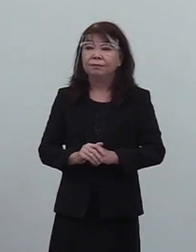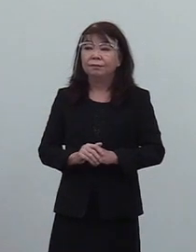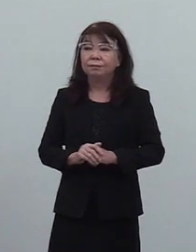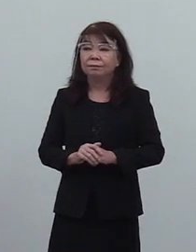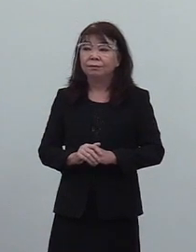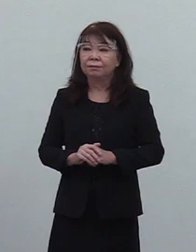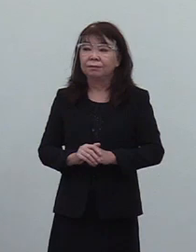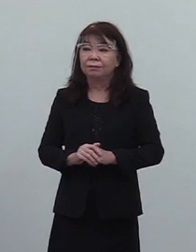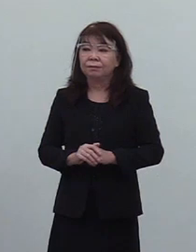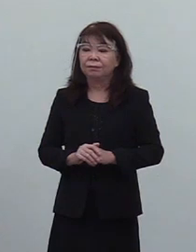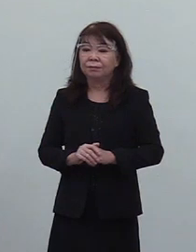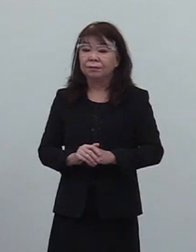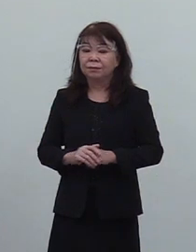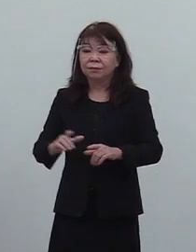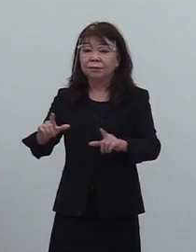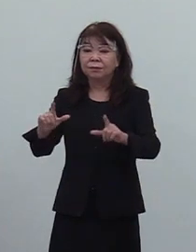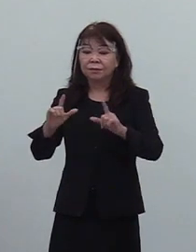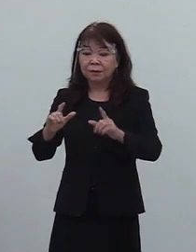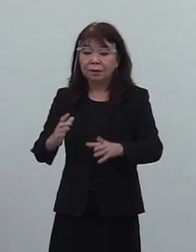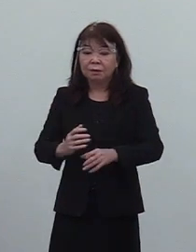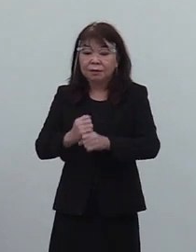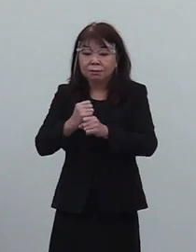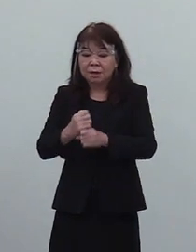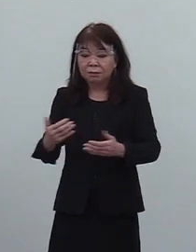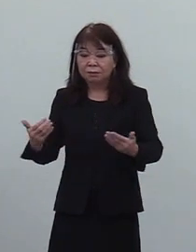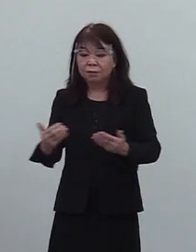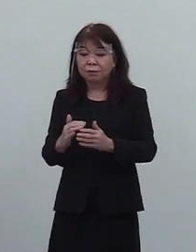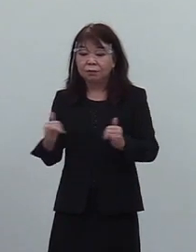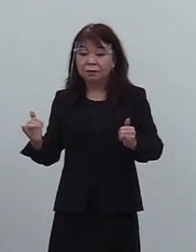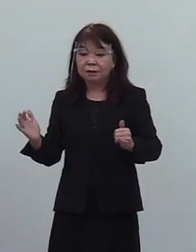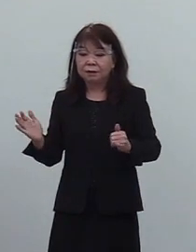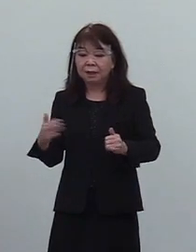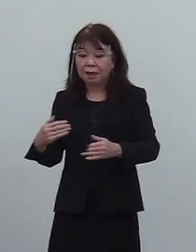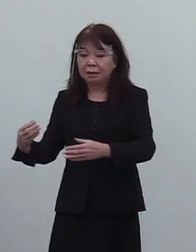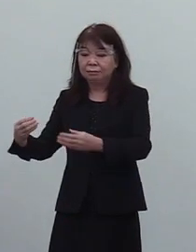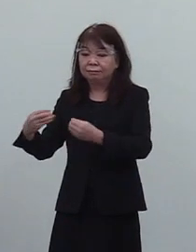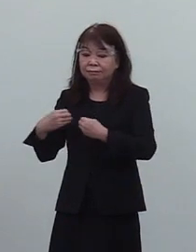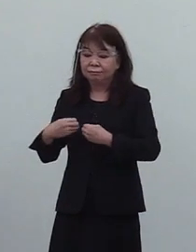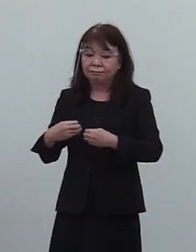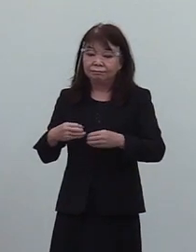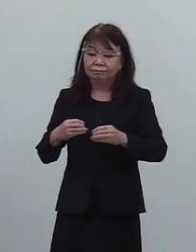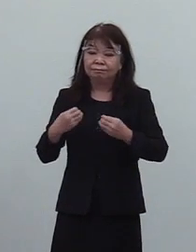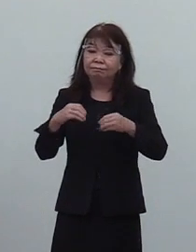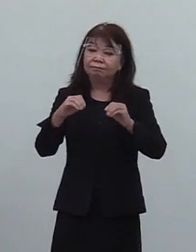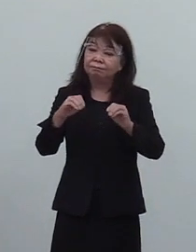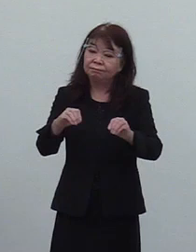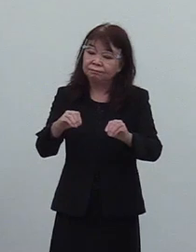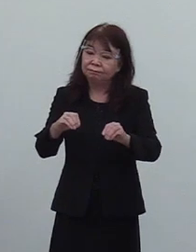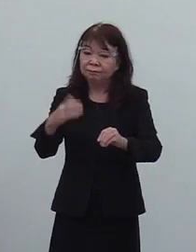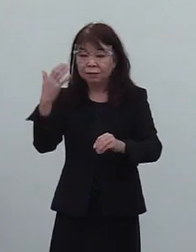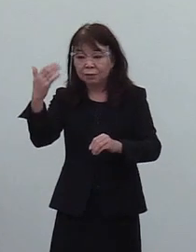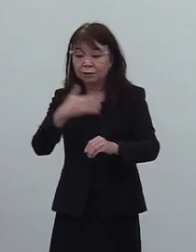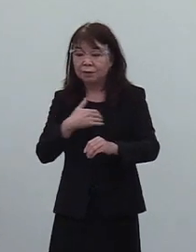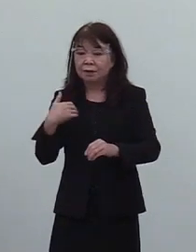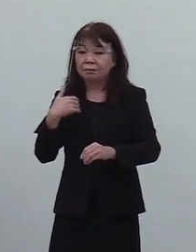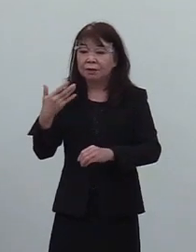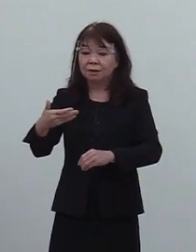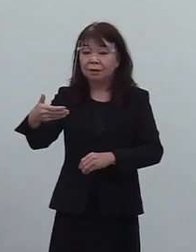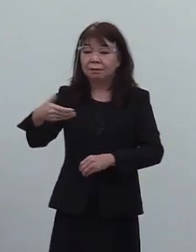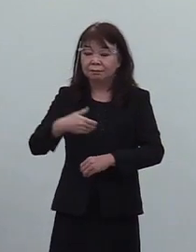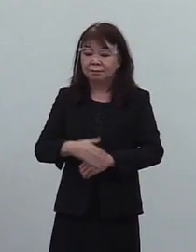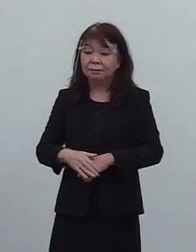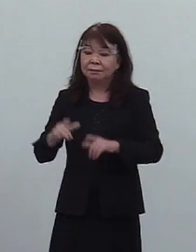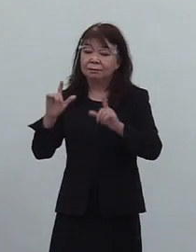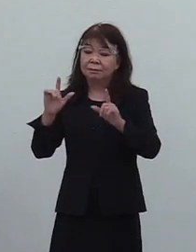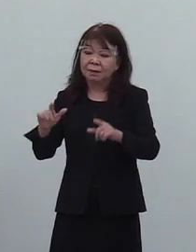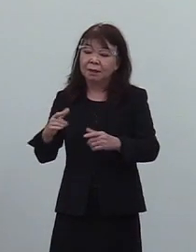ちょっとあんまりいいと思いますけど、職員の方からまあ入ってきた可能性がちょっと高いかなというふうに見て見えるということですか。 そういうふうに見えます